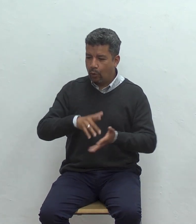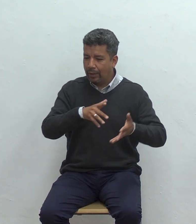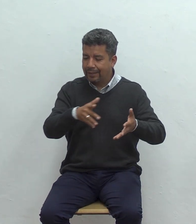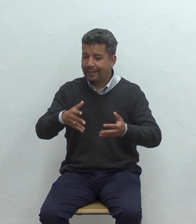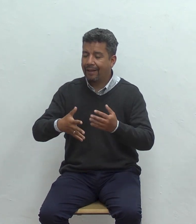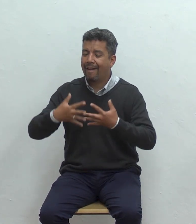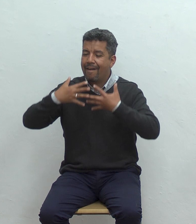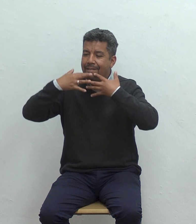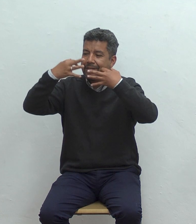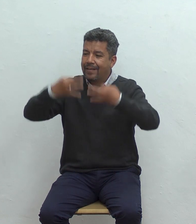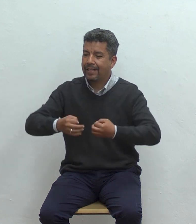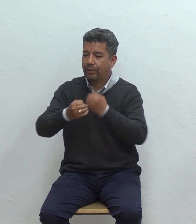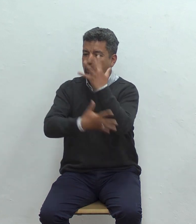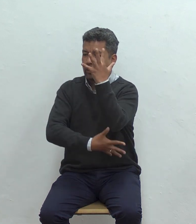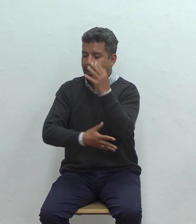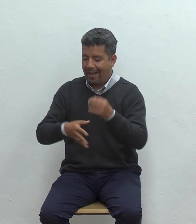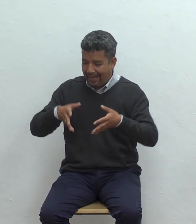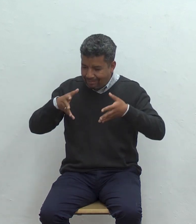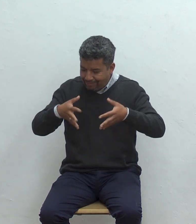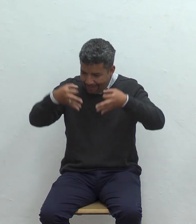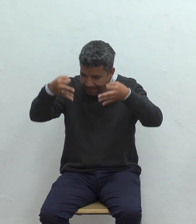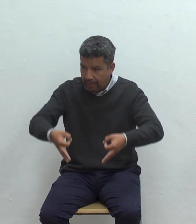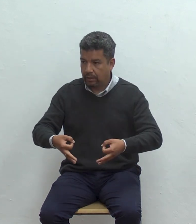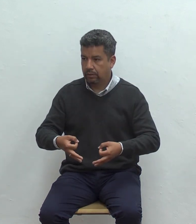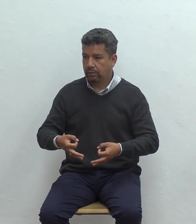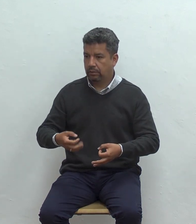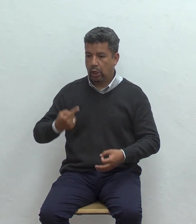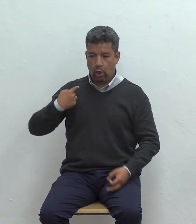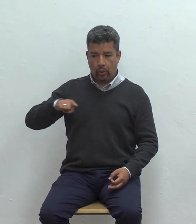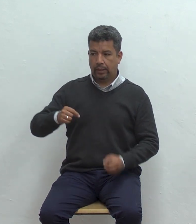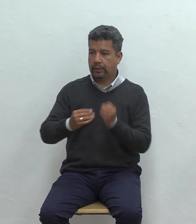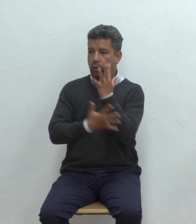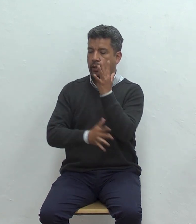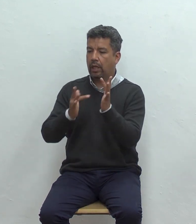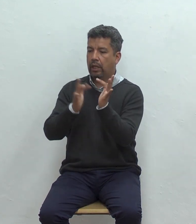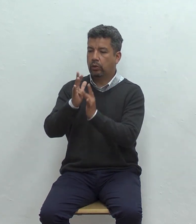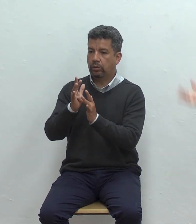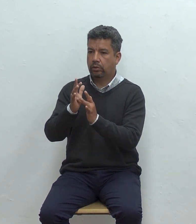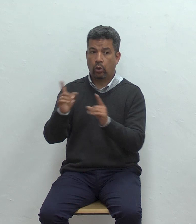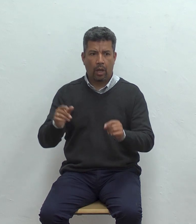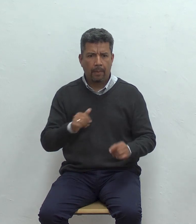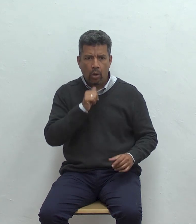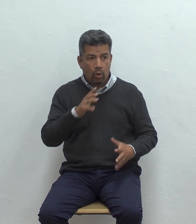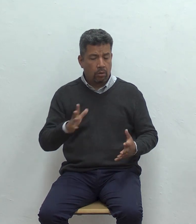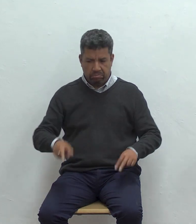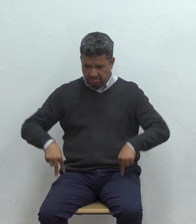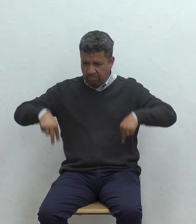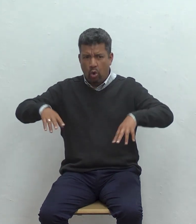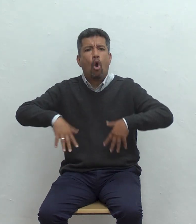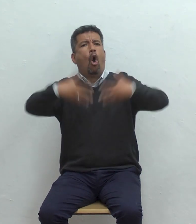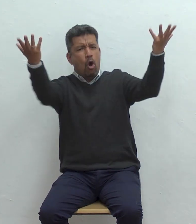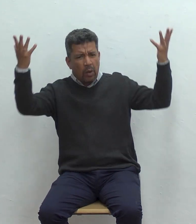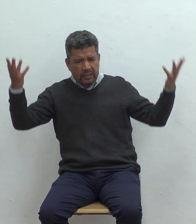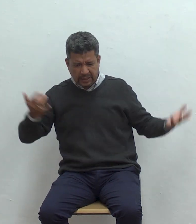enseñarles la verdadera doctrina, que no es la doctrina de Jesús. Peor, ellos se levantaron,